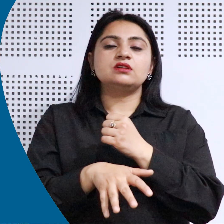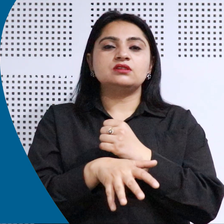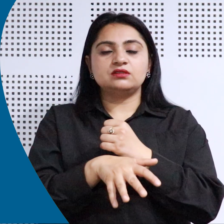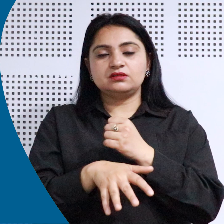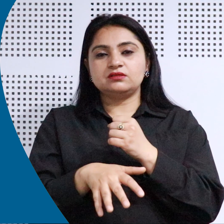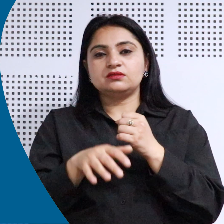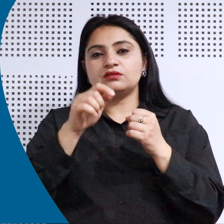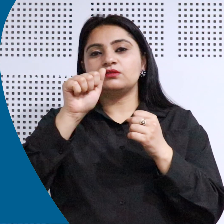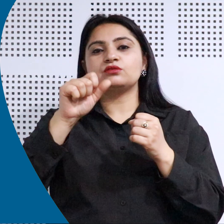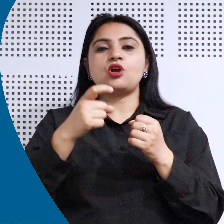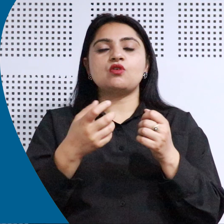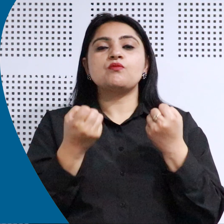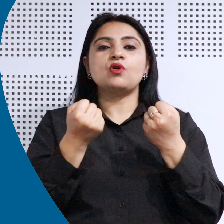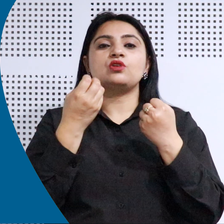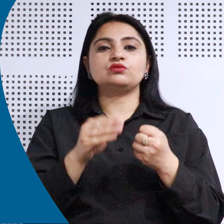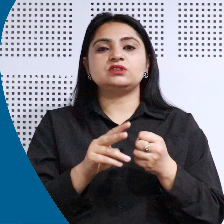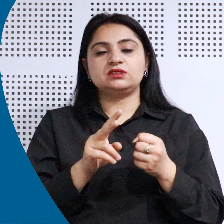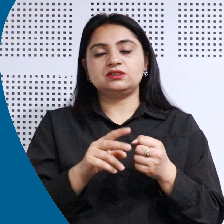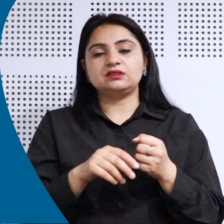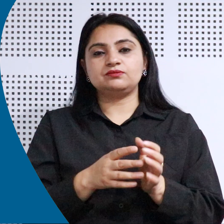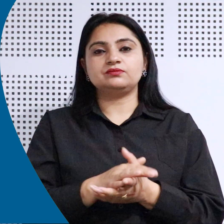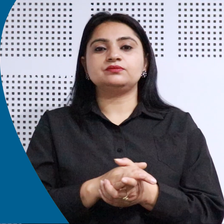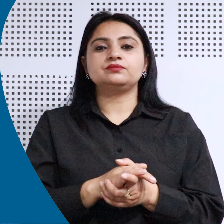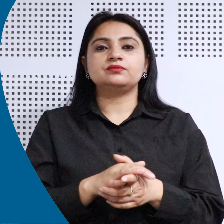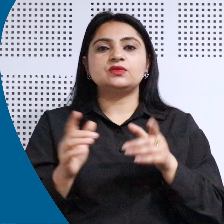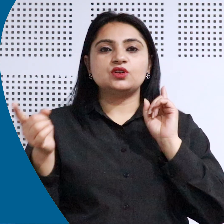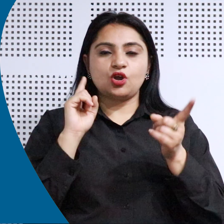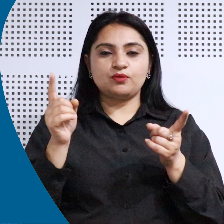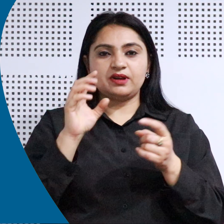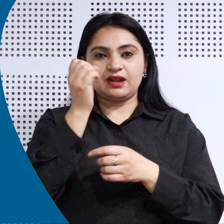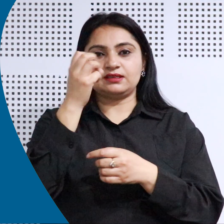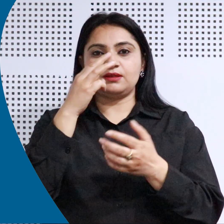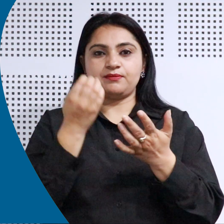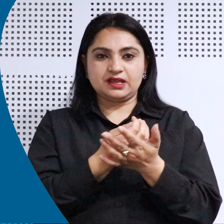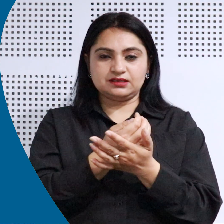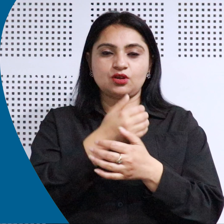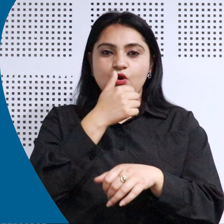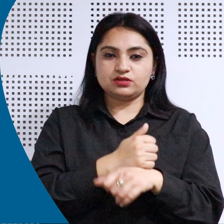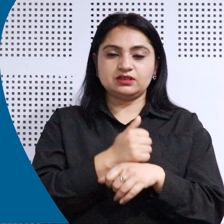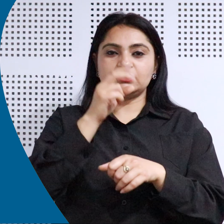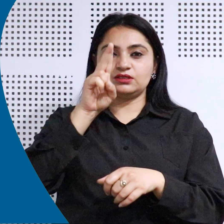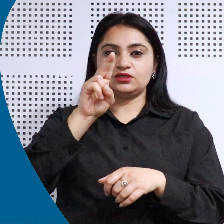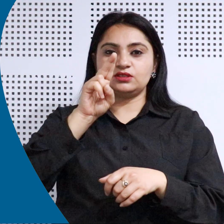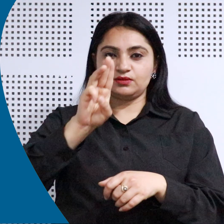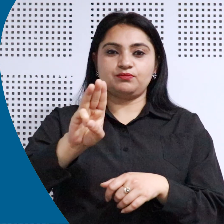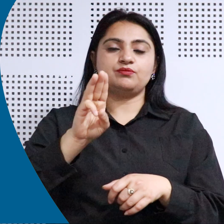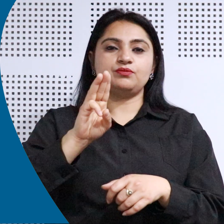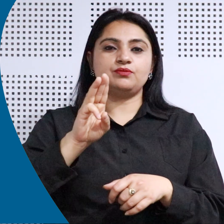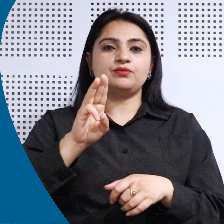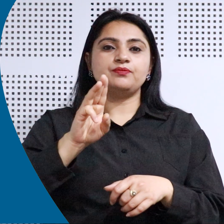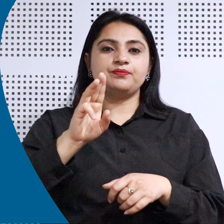अनि मात्रै समृद्धिका कुराहरू हामी गर्न सक्छौँ। नगरपालिका राष्ट्रिय महासङ्घका अध्यक्ष भीम ढुङ्गानाज्यू, यो उहाँको विचार